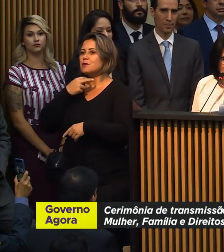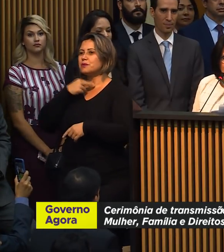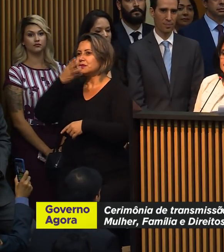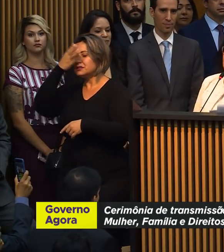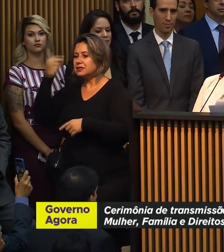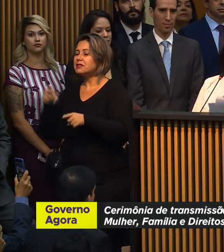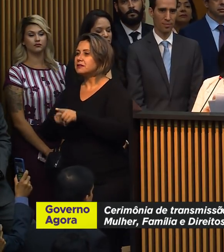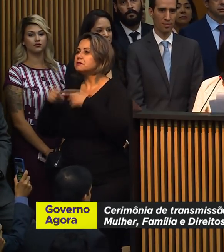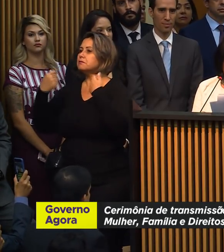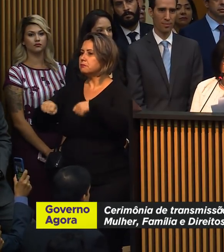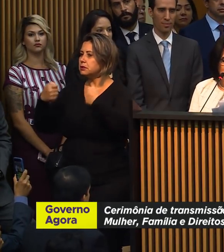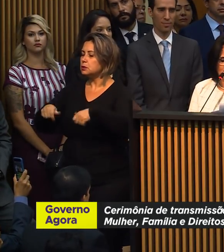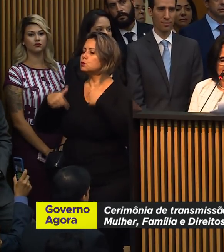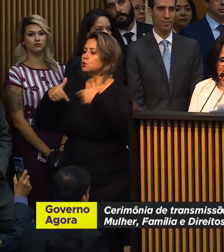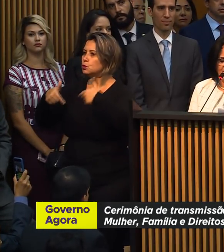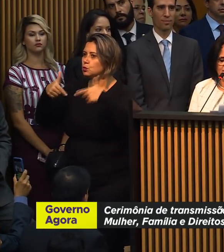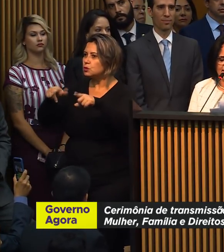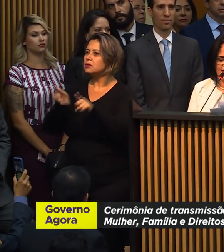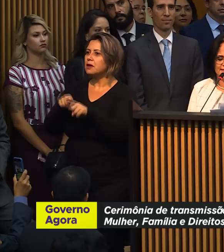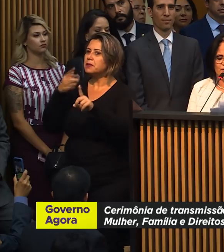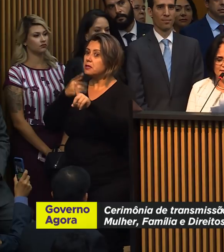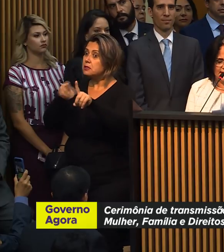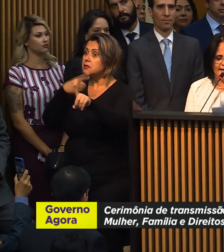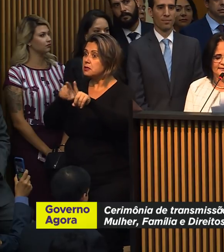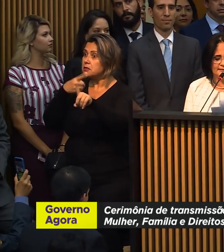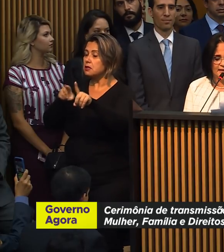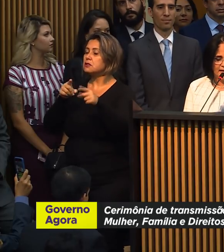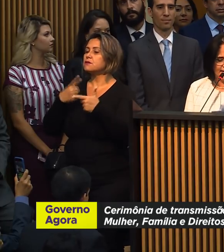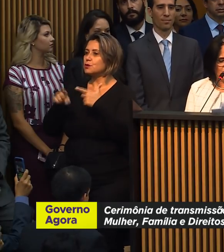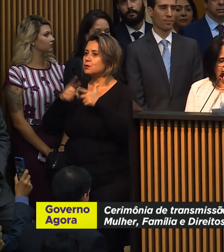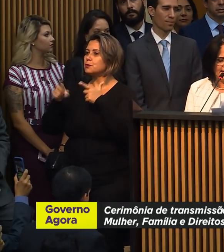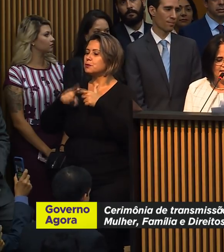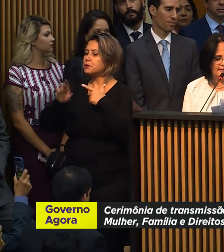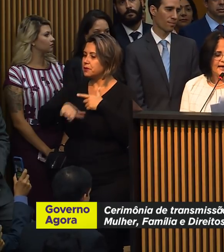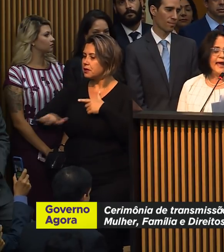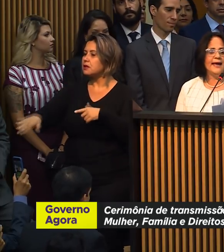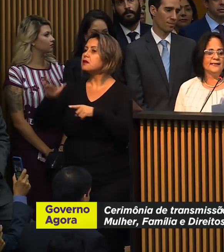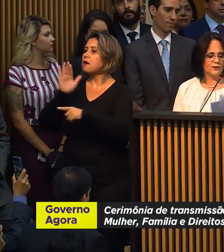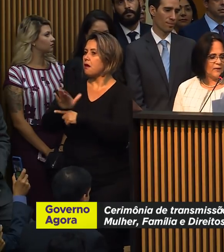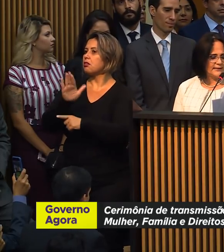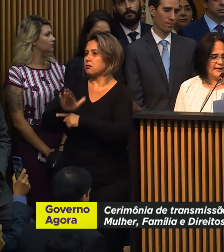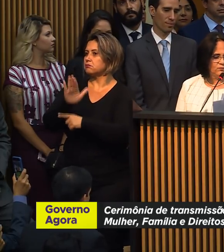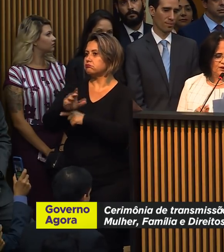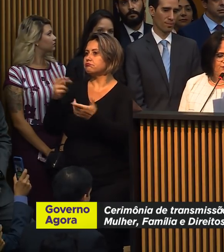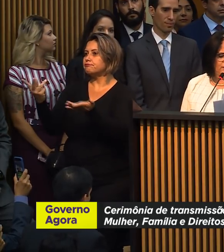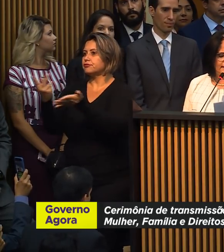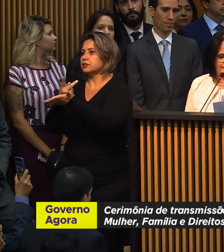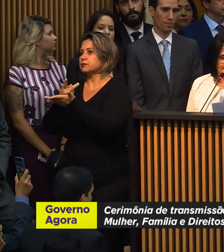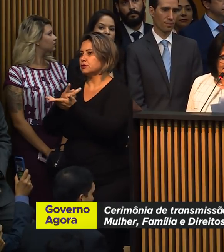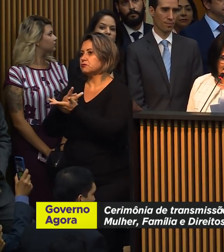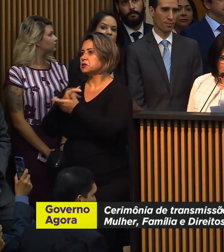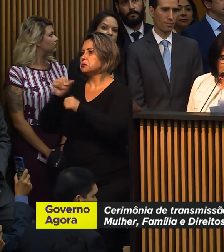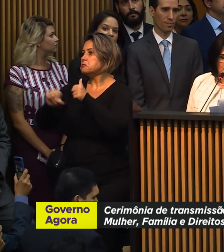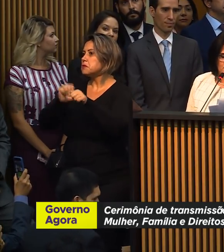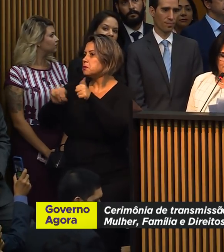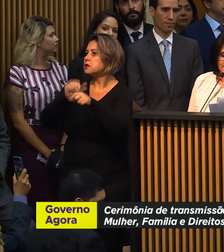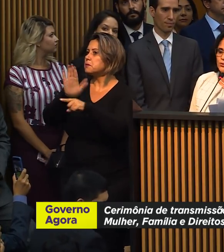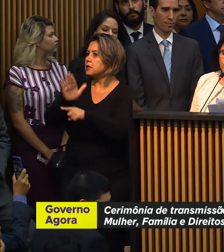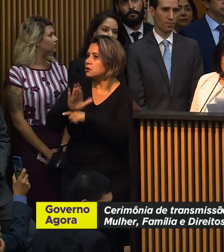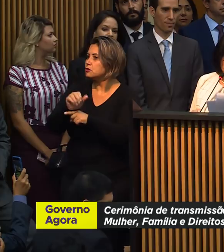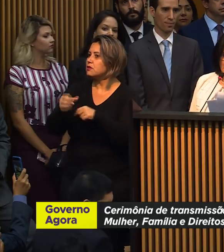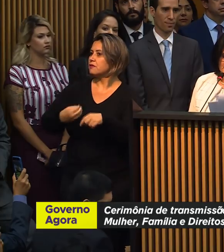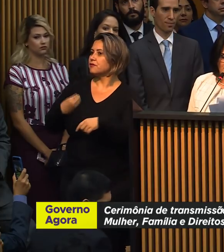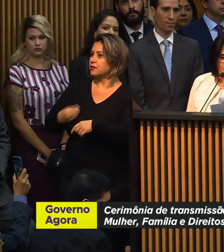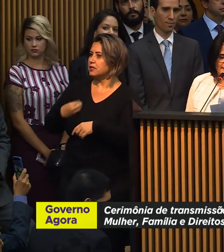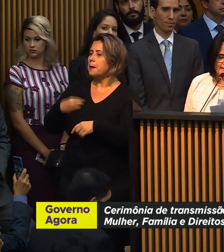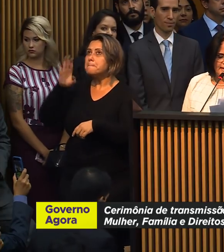as necessidades e enfrentaremos os desafios em relação às crianças e adolescentes em situação de vulnerabilidade,